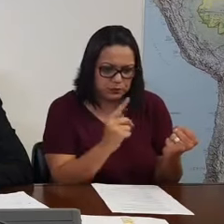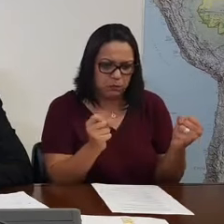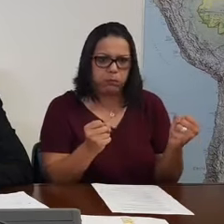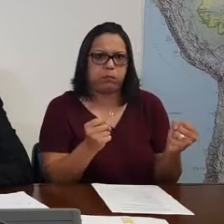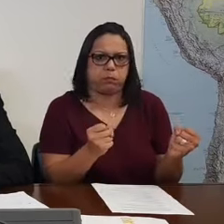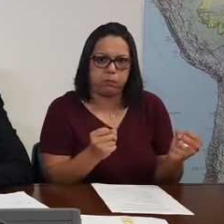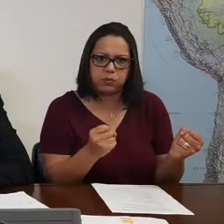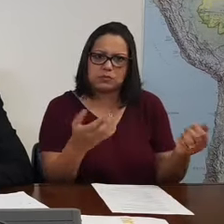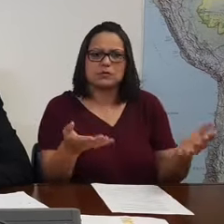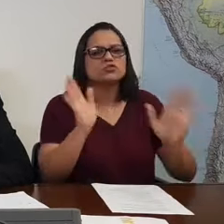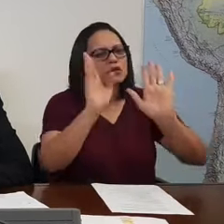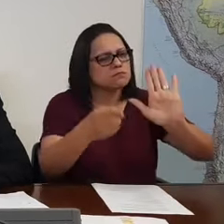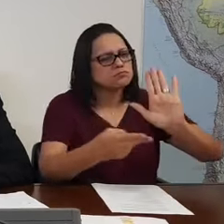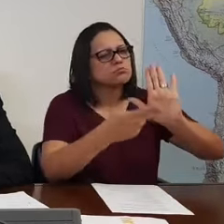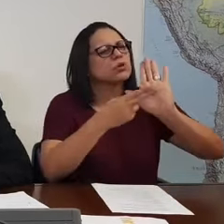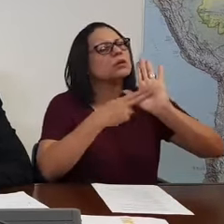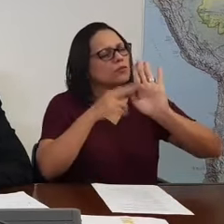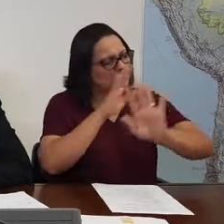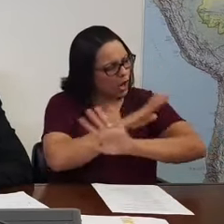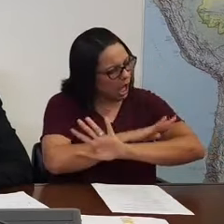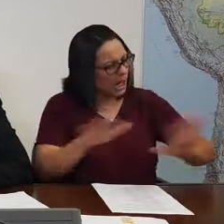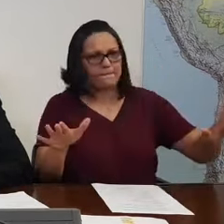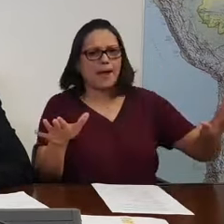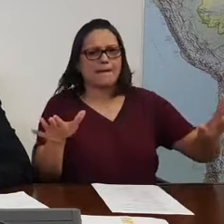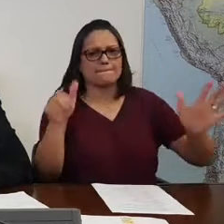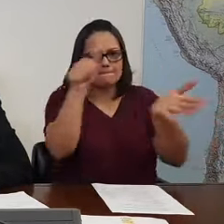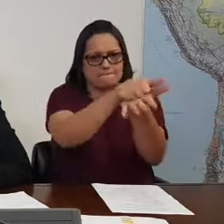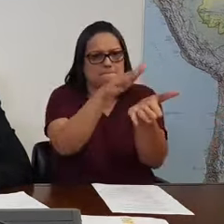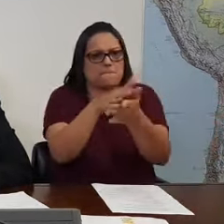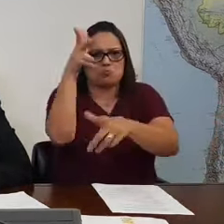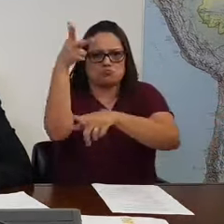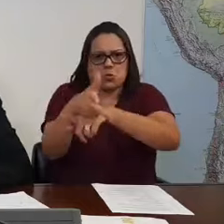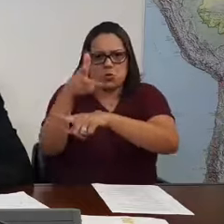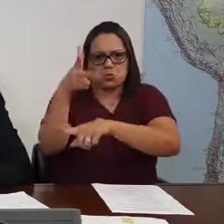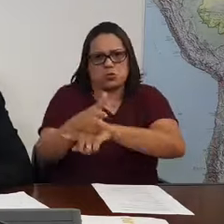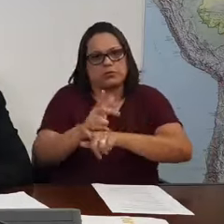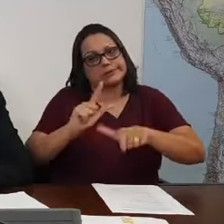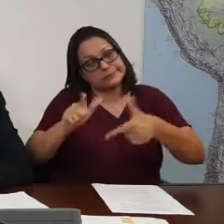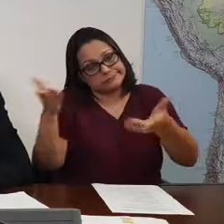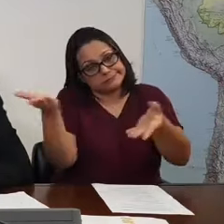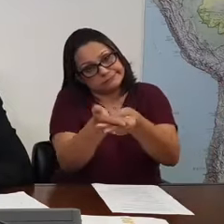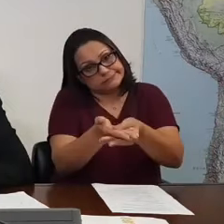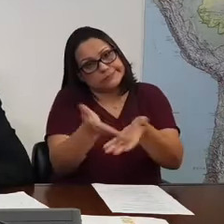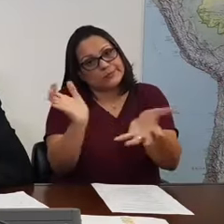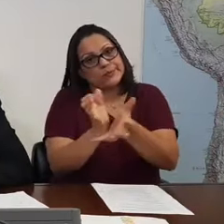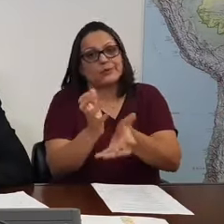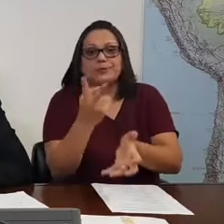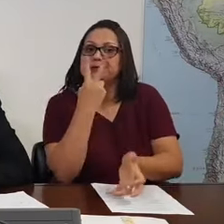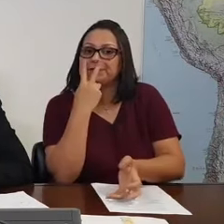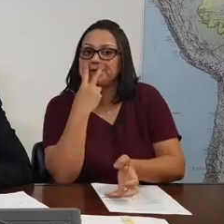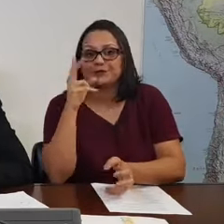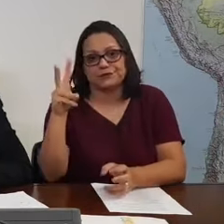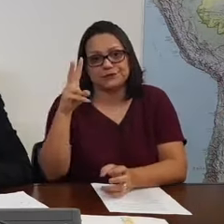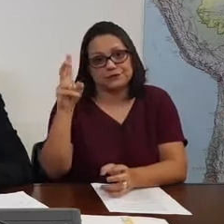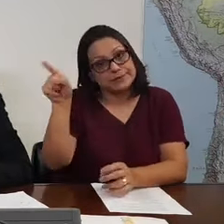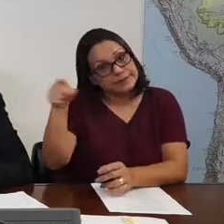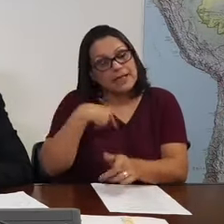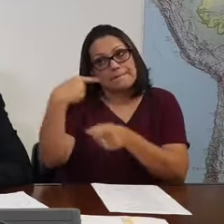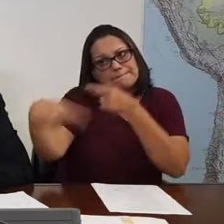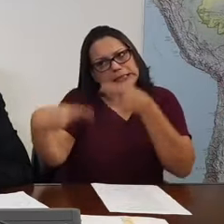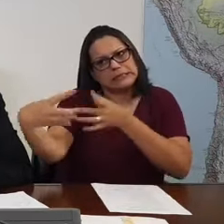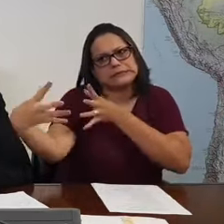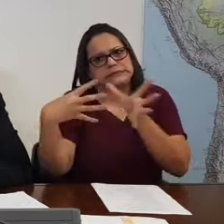Prometi, sim, estou fazendo o possível para acabar com a montagem eletrônica, mas ação na justiça, via lá o Espírito Santo, tá certo? Estamos numa briga